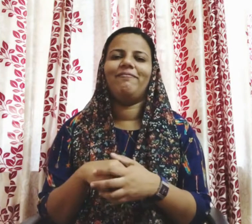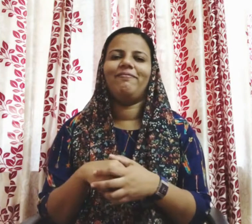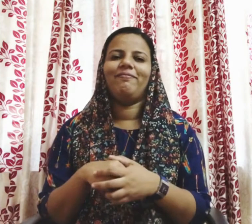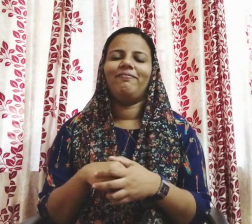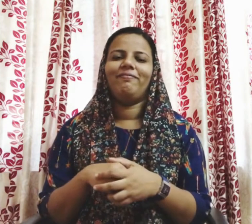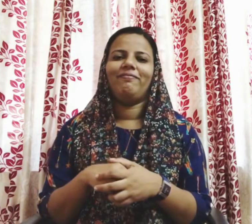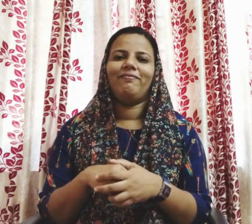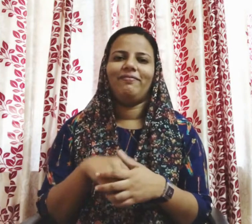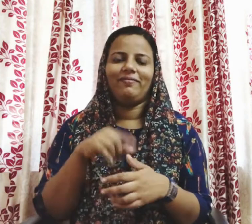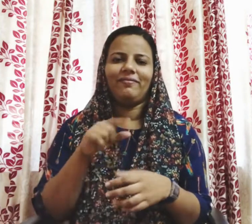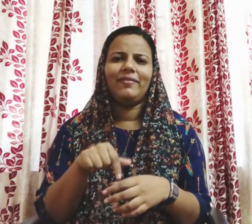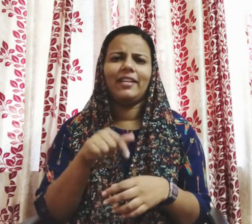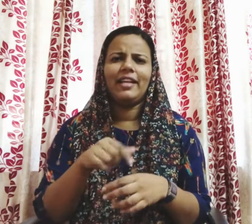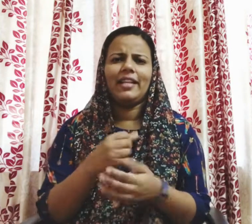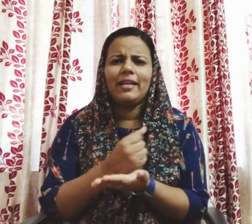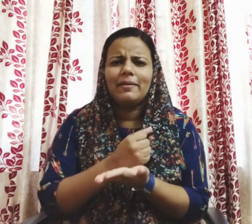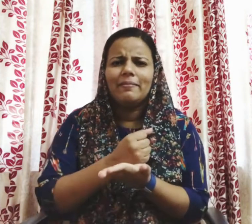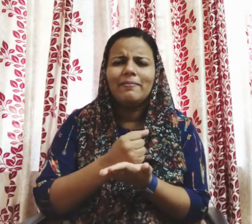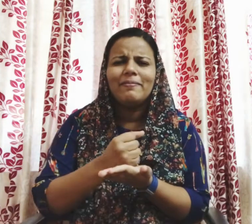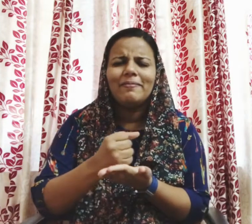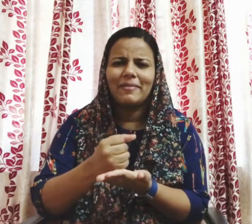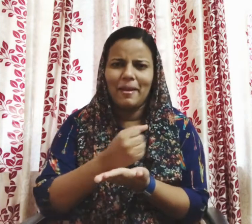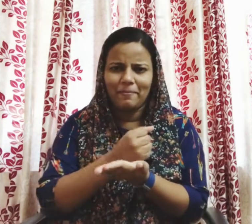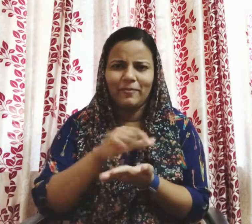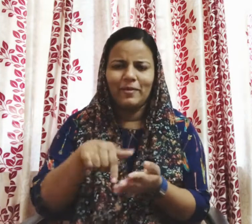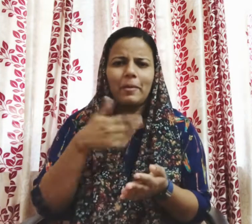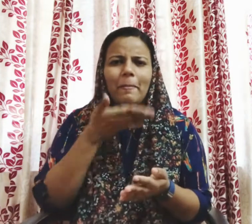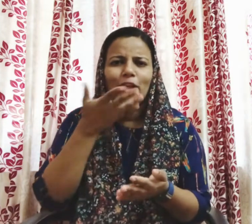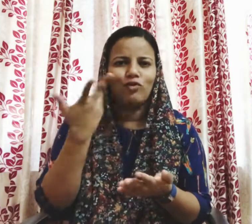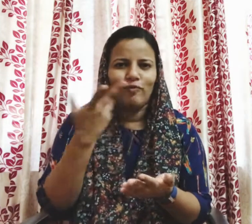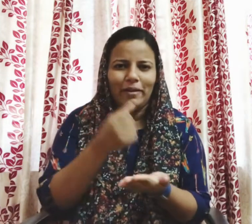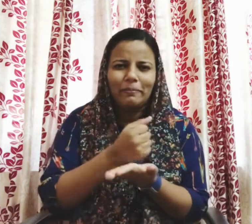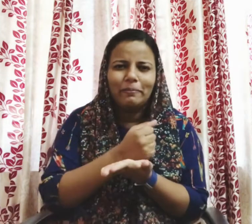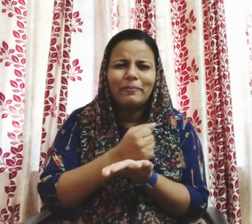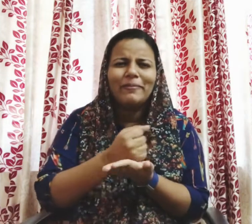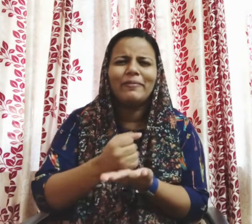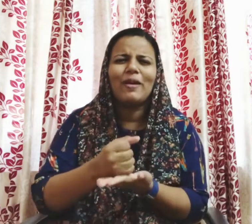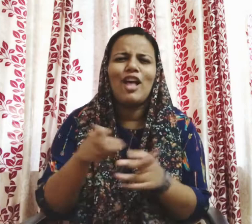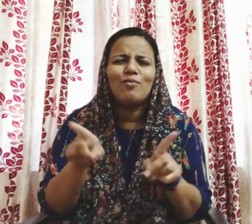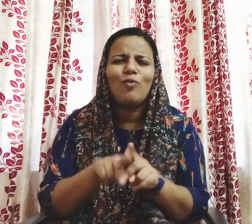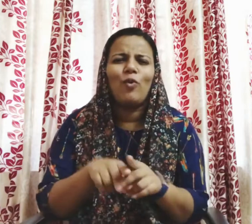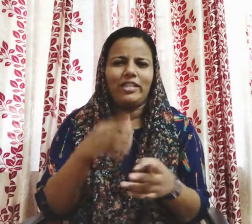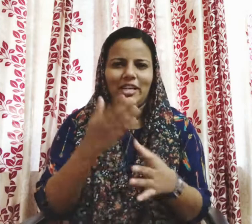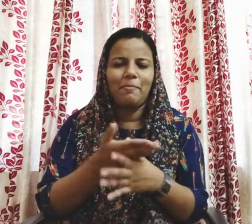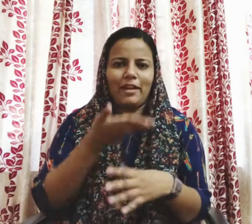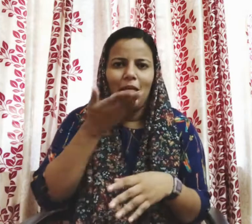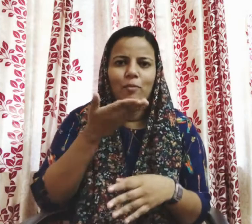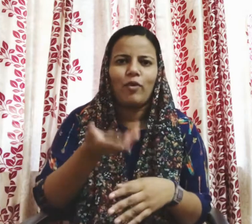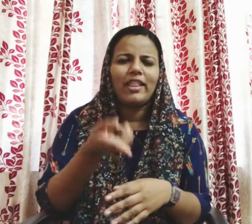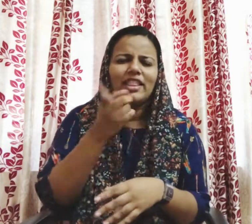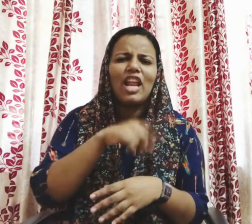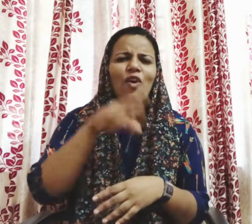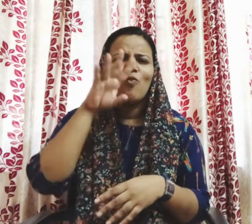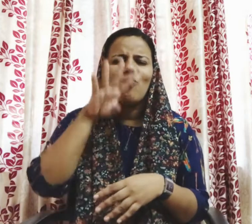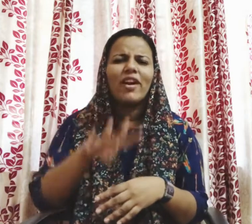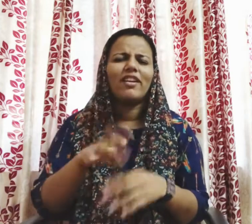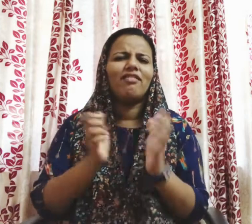കൂടെ ഇരിക്കട്ടെ. ആമേൻ. നമ്മളിന്നൊരു പ്രാക്ടിക്കലായ ഒരു പ്രായോഗിക കാര്യം പരിശുദ്ധാത്മാവ് ഓർപ്പിച്ചത് ഇന്നലെ വൈകിട്ട്